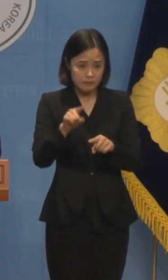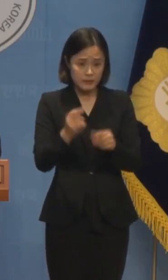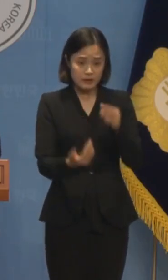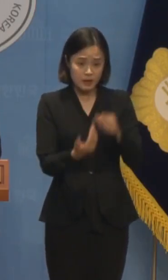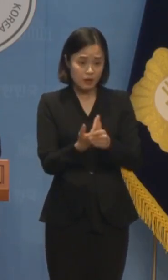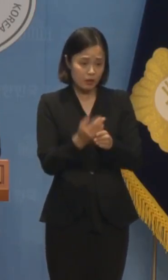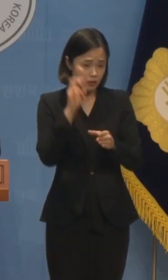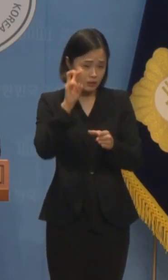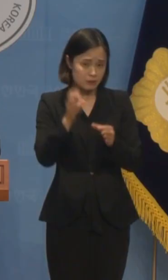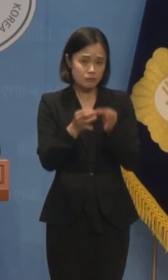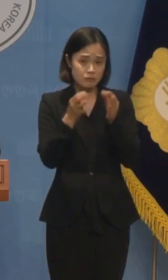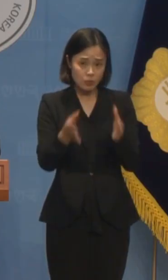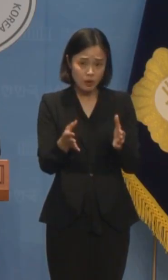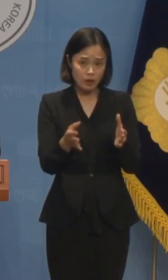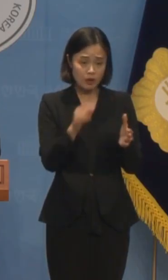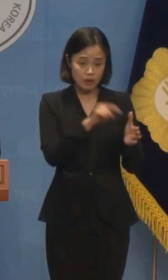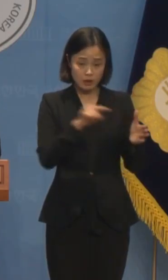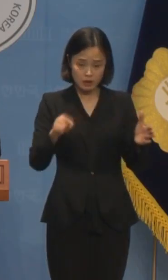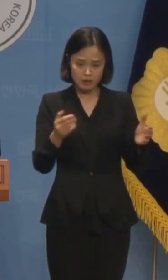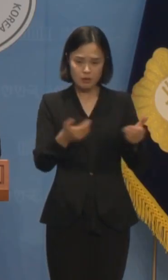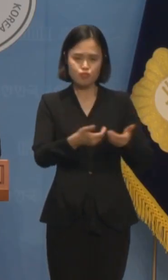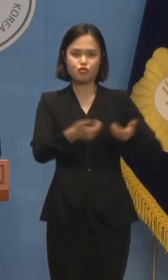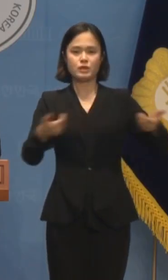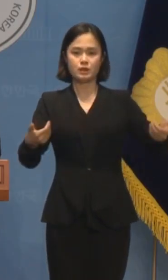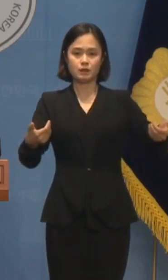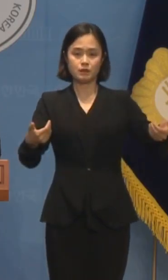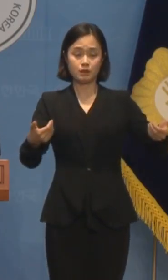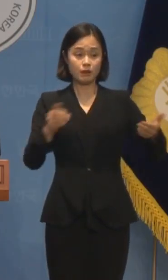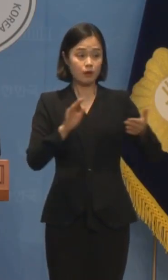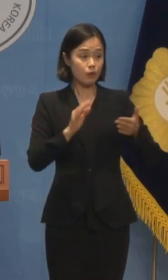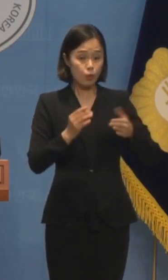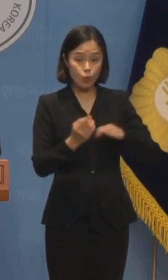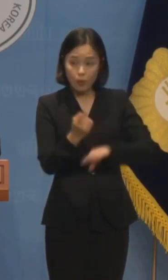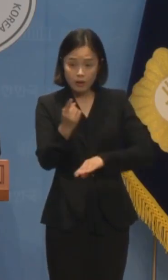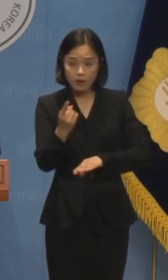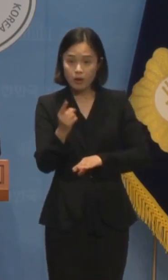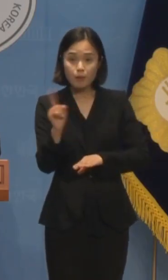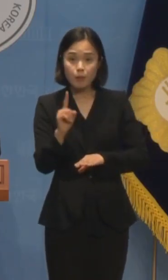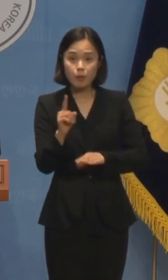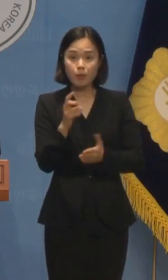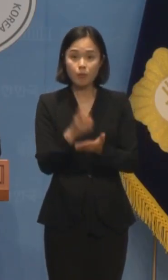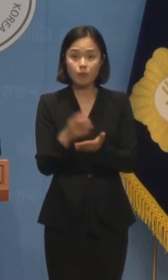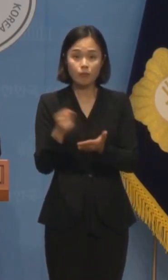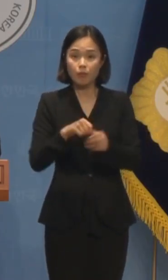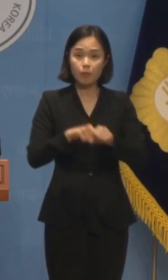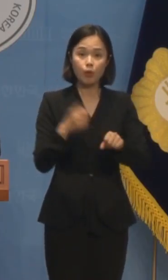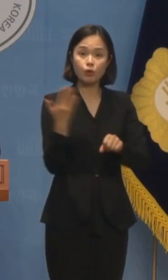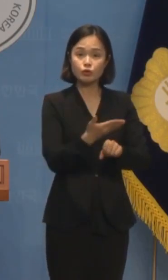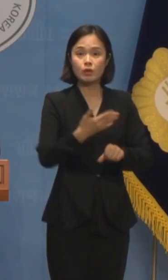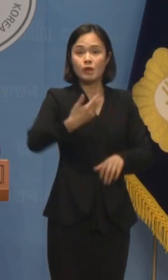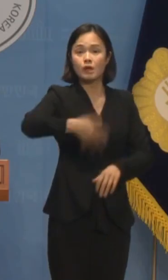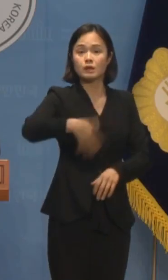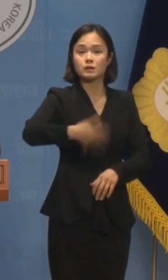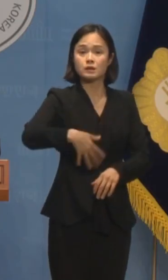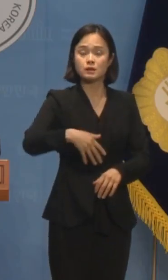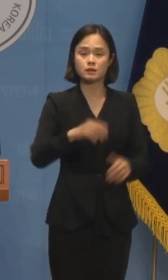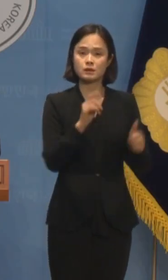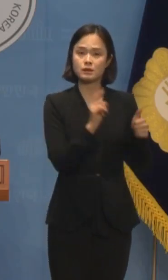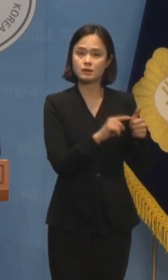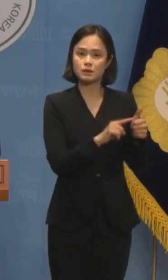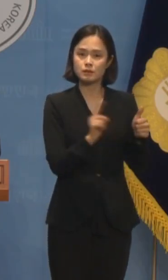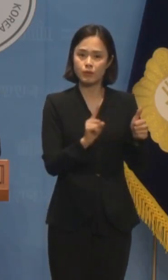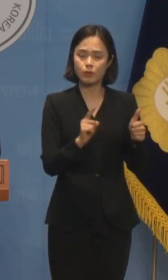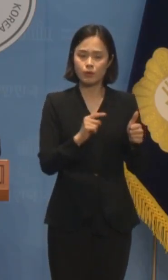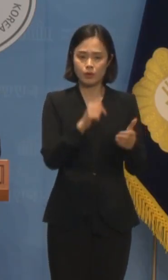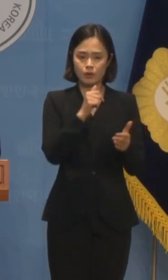아무런 법적 조치가 없었던 것으로 알려졌습니다. 그 사이 가해자는 사건 은폐를 위한 2차